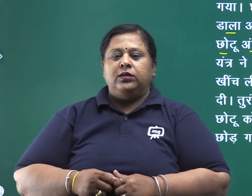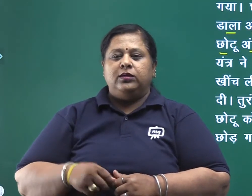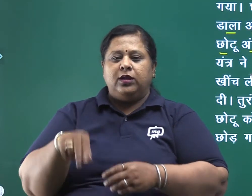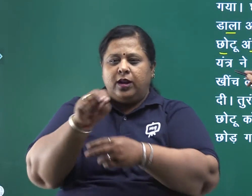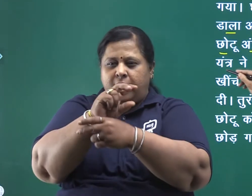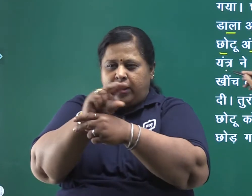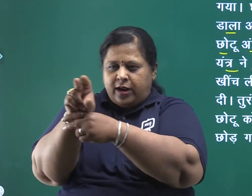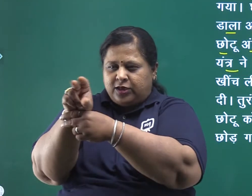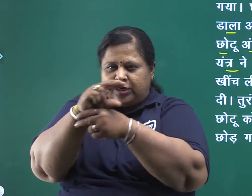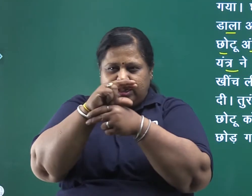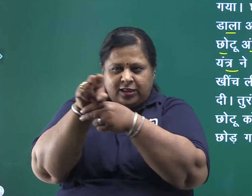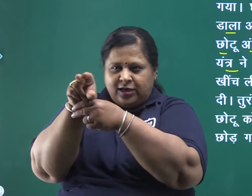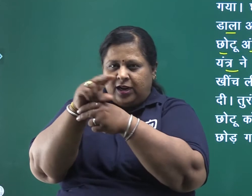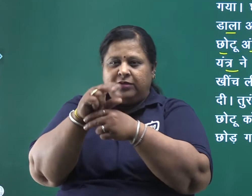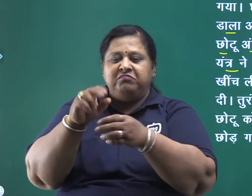निरीक्षण यंत्र ने